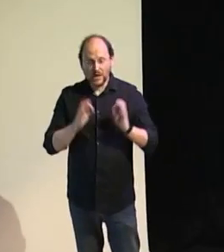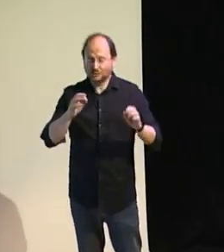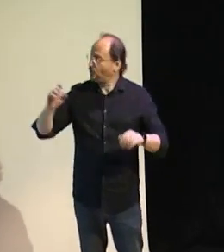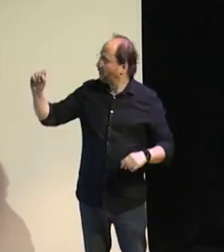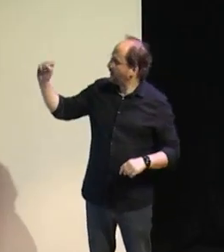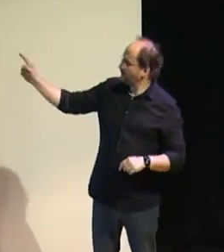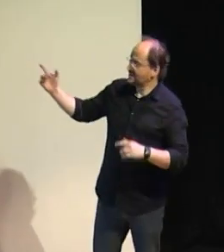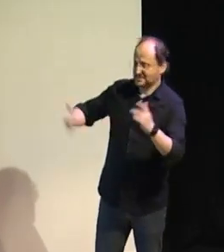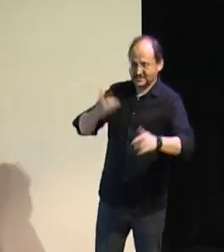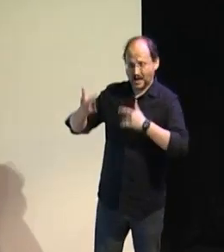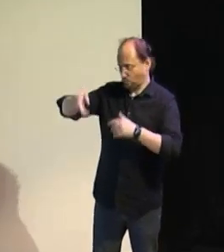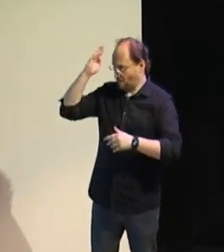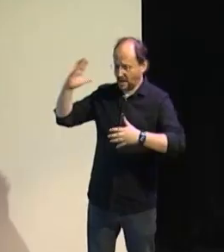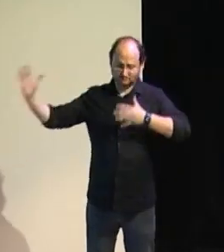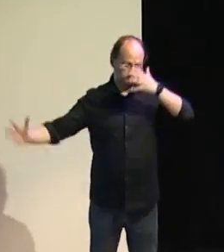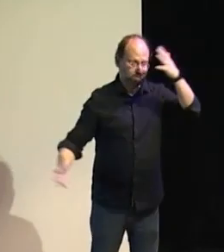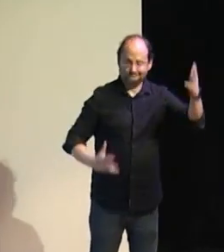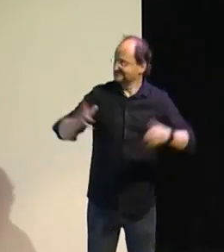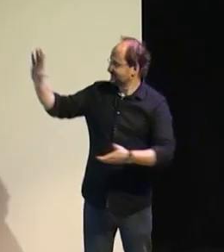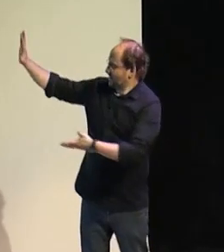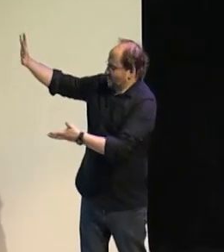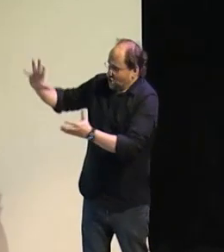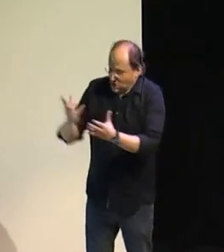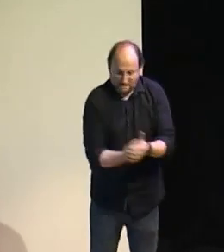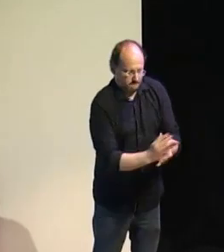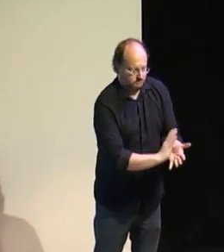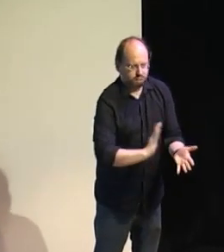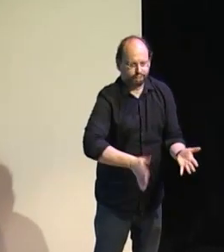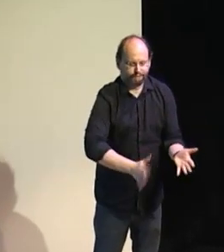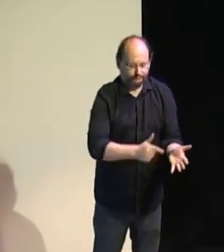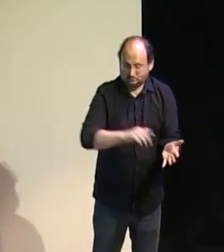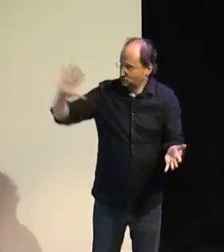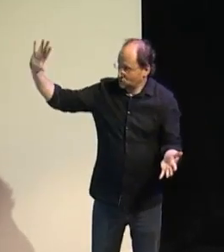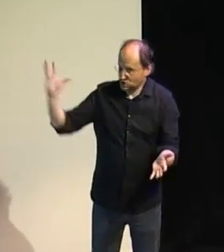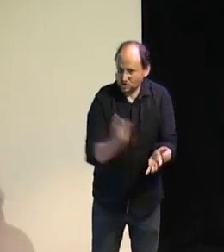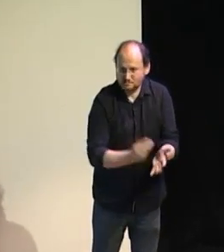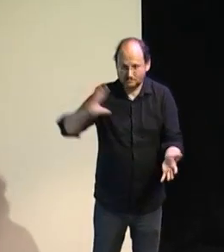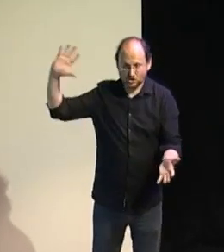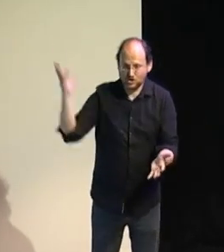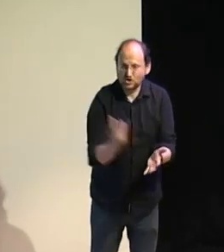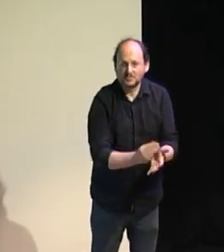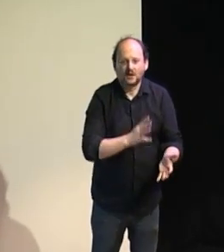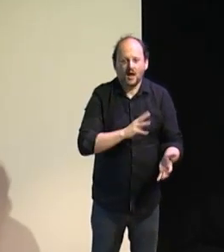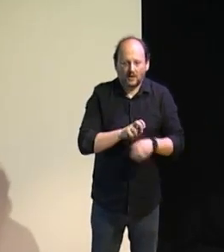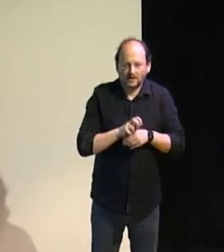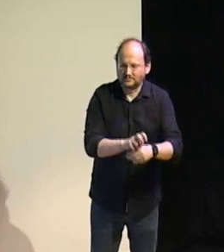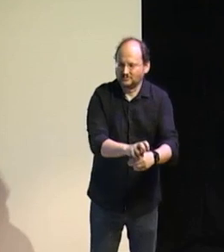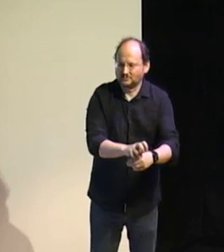encore aujourd'hui. Et j'y reviendrai un petit peu plus tard. Donc là, on revient sur le théâtre romain, où il y avait beaucoup de choses qui ont été